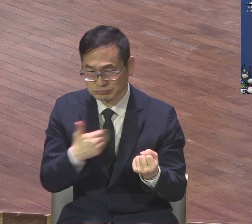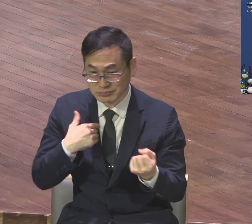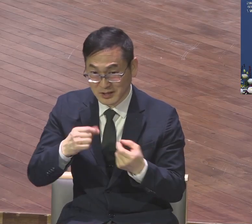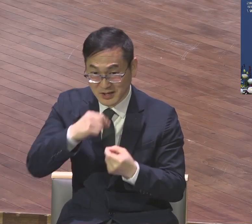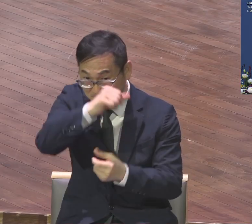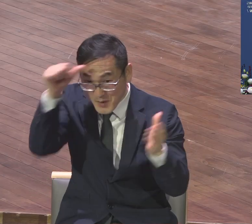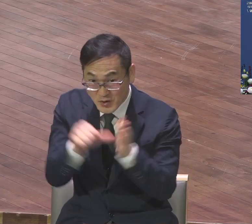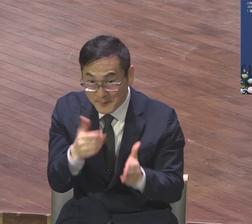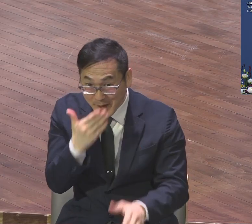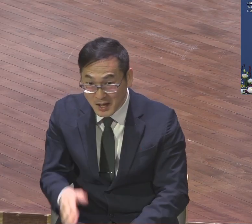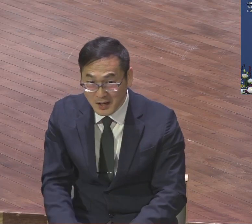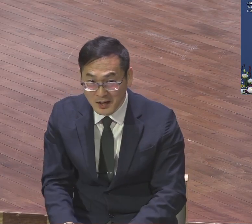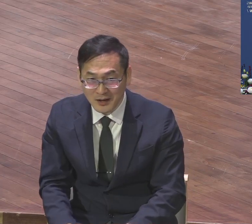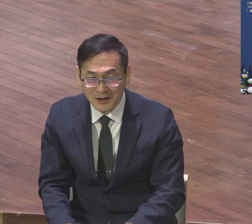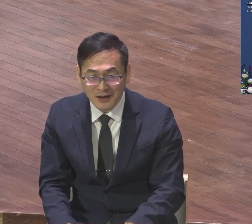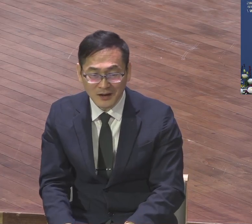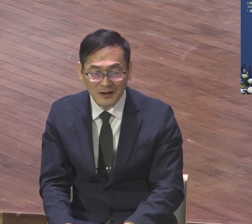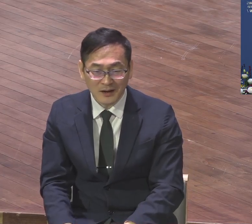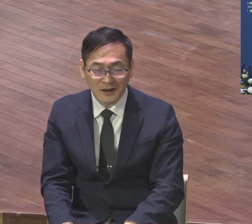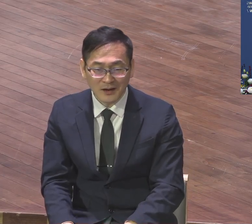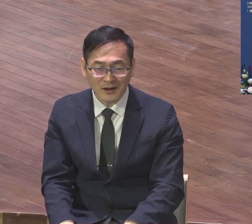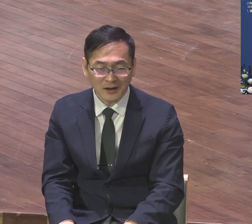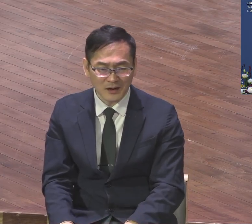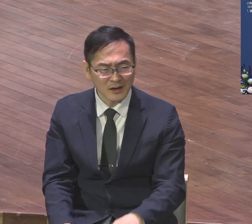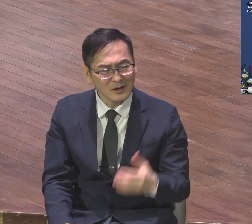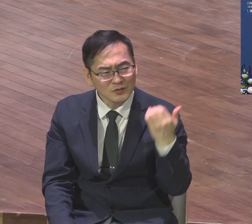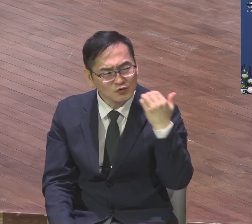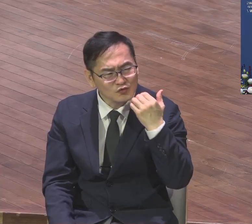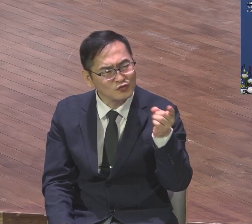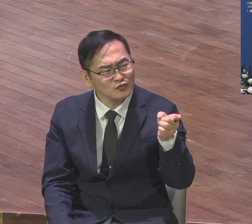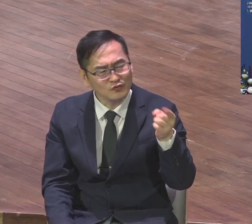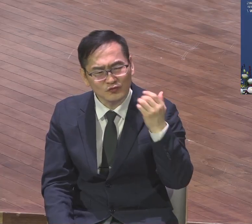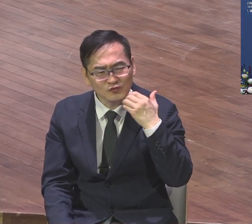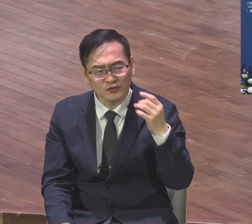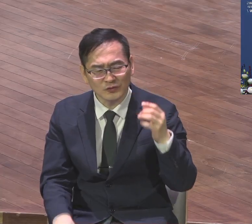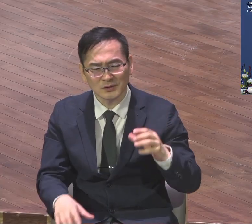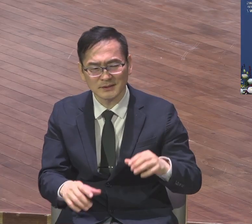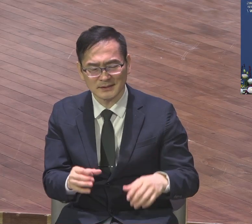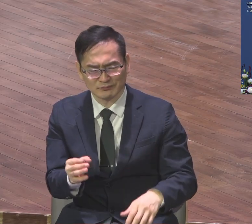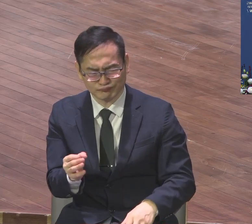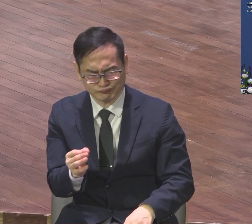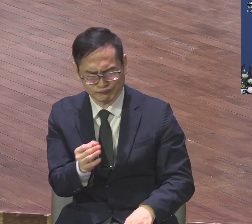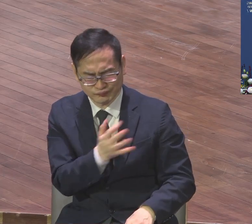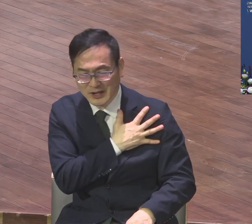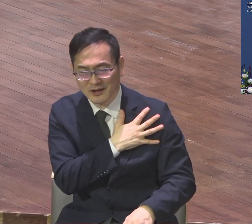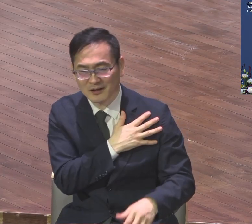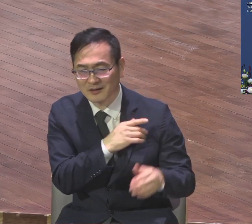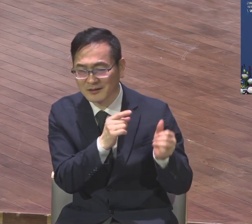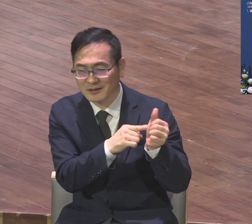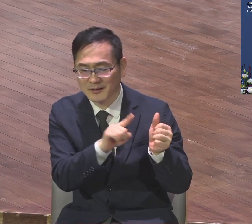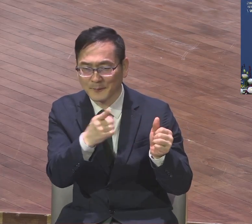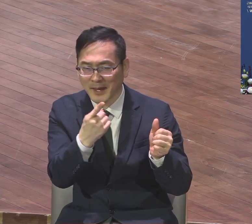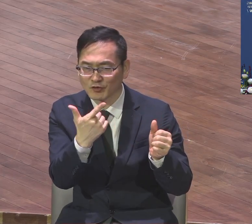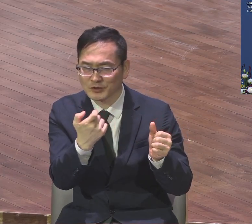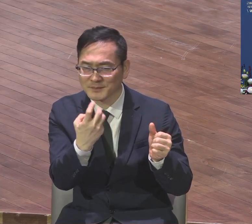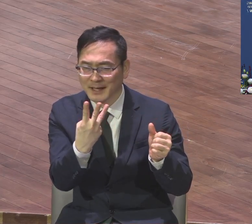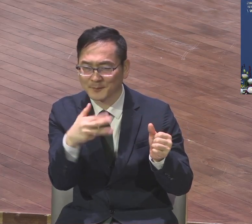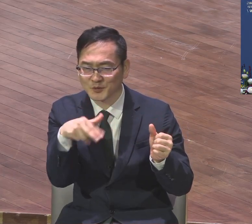찰리 황인가 그 차는 163조가 있다며. 그거 어떻게 말 건데